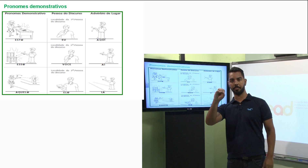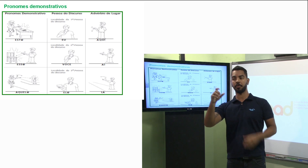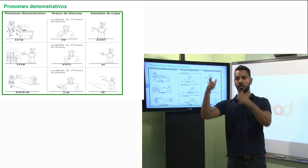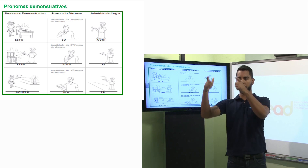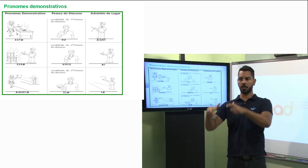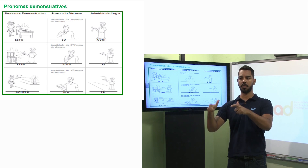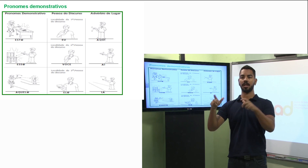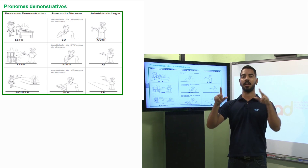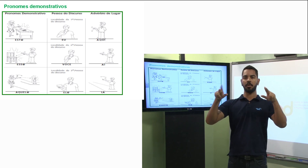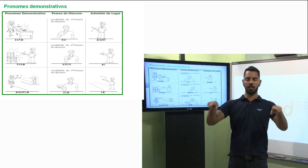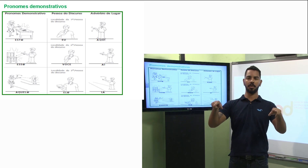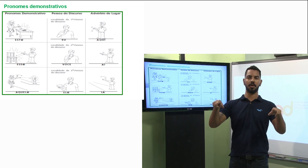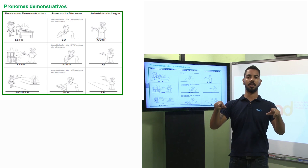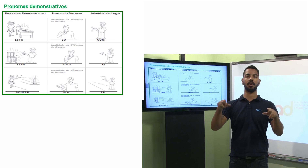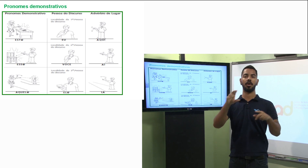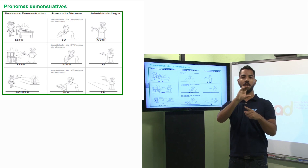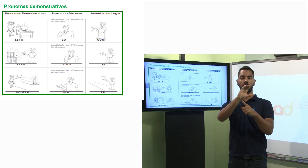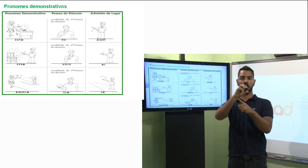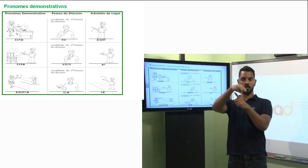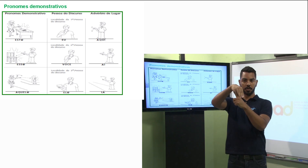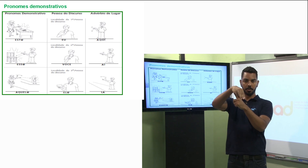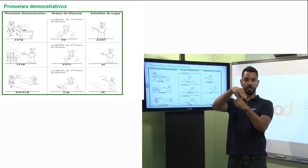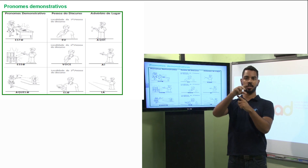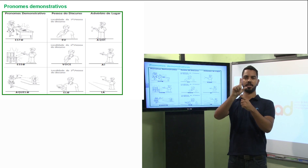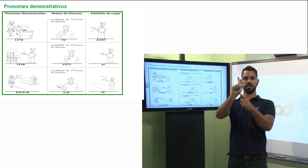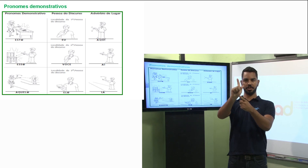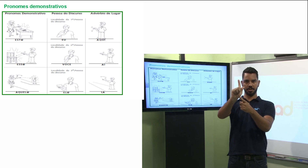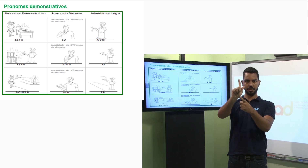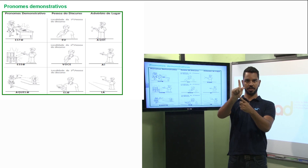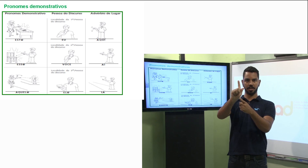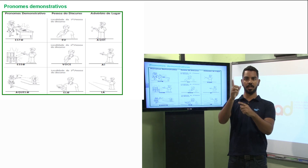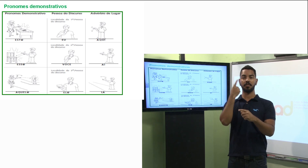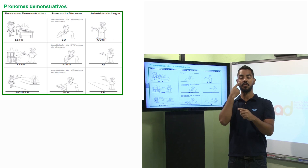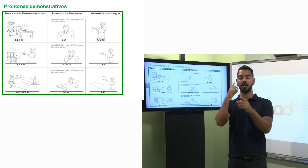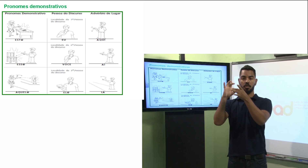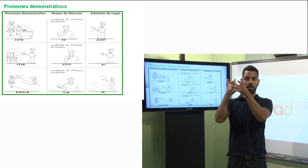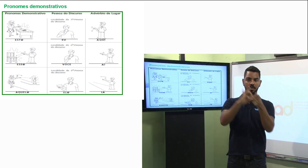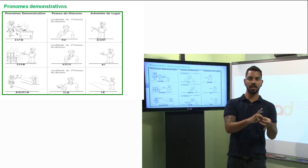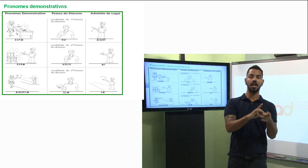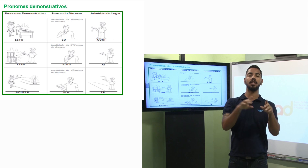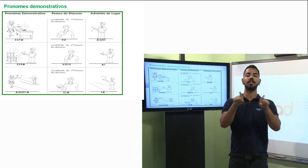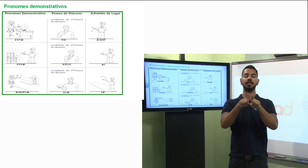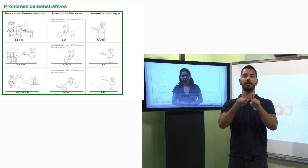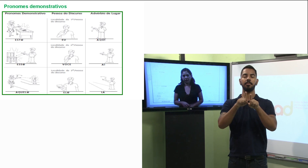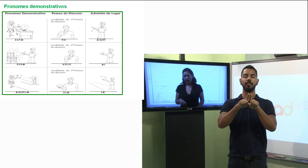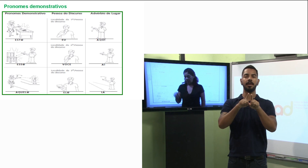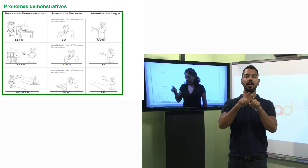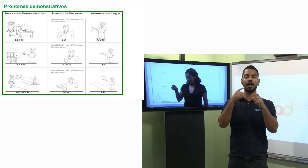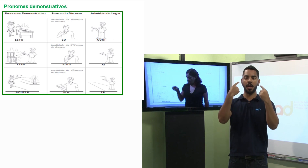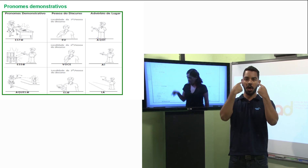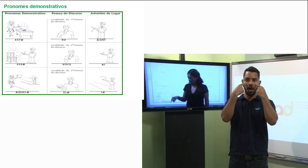diferenciados pelo contexto e principalmente pelo estabelecimento do olhar. Por exemplo,